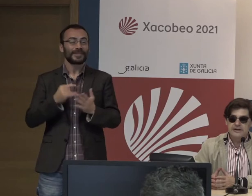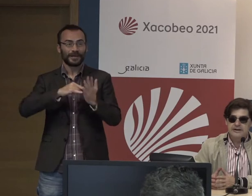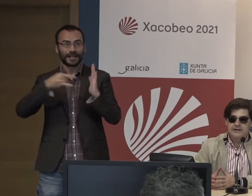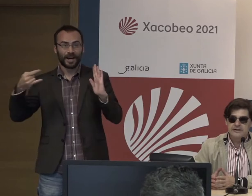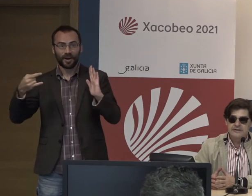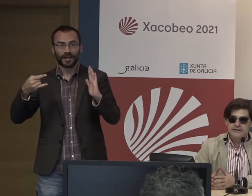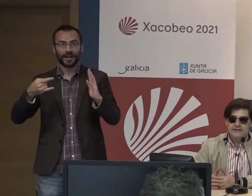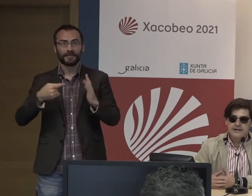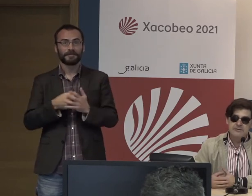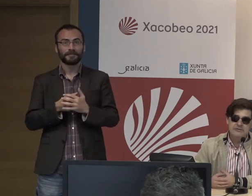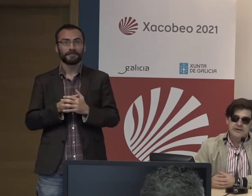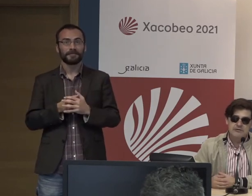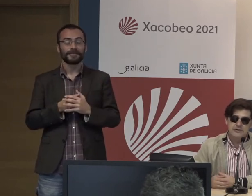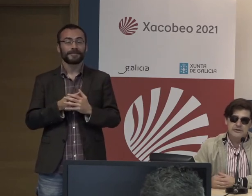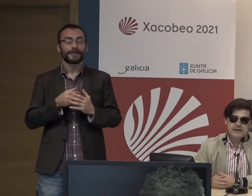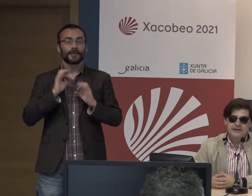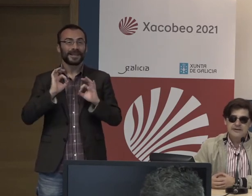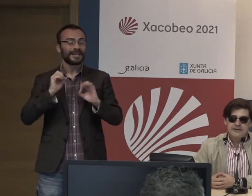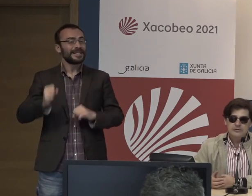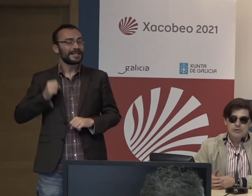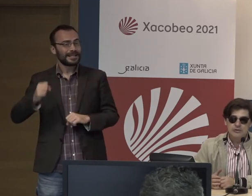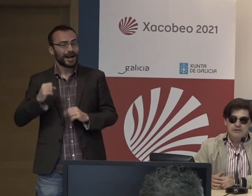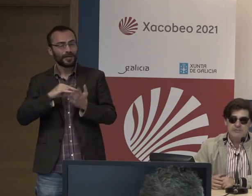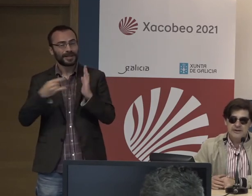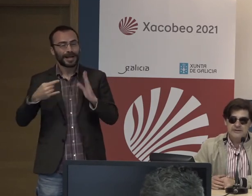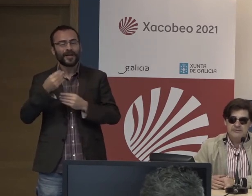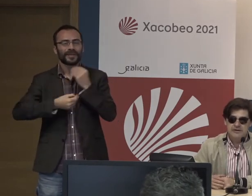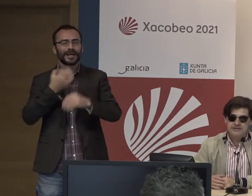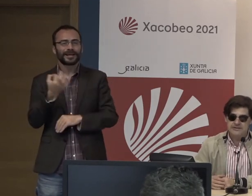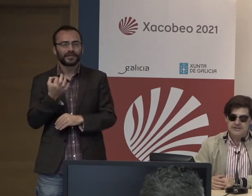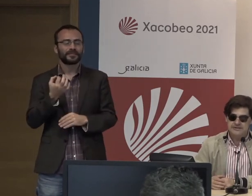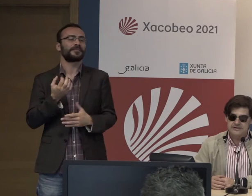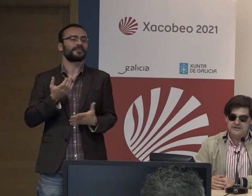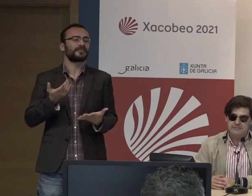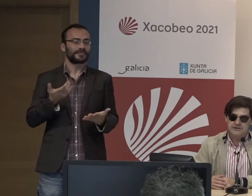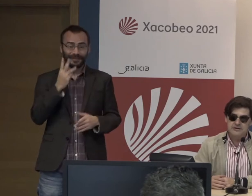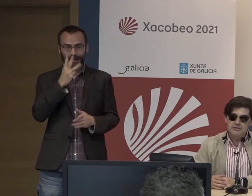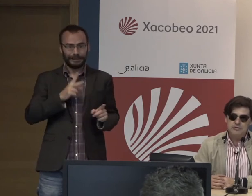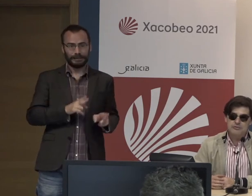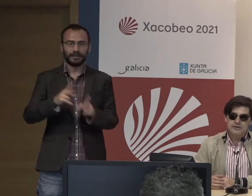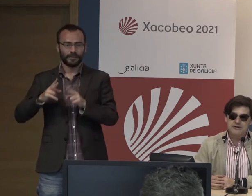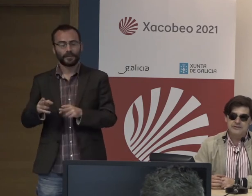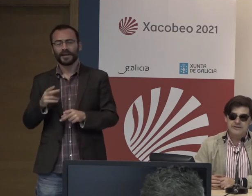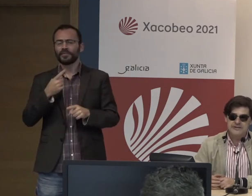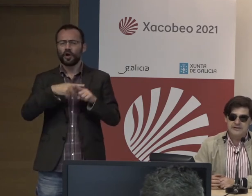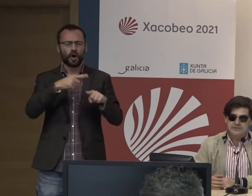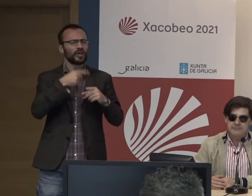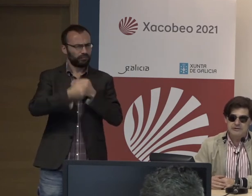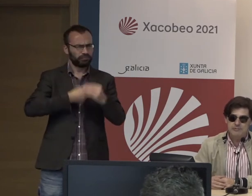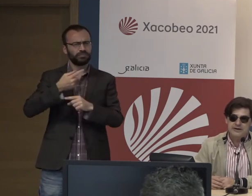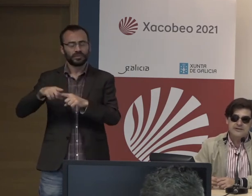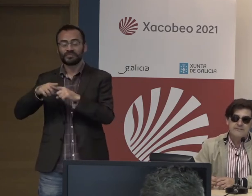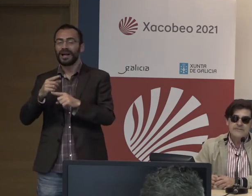tecnológica que tiene que ver con Sacobeo Tech, que es todo lo que acompaña tecnológicamente a estas tres etapas, con muchísimas cosas sencillas y